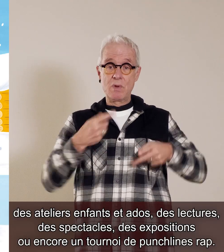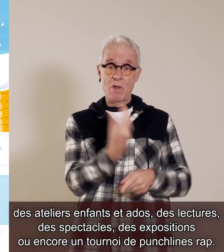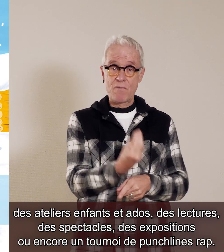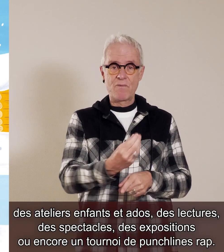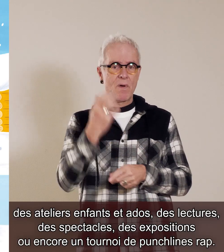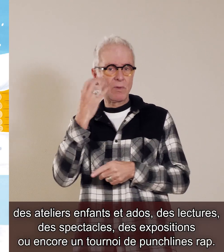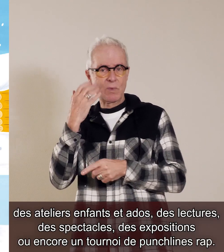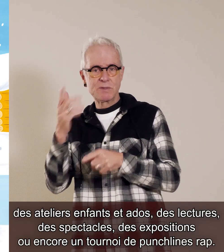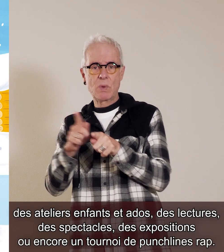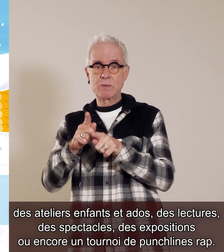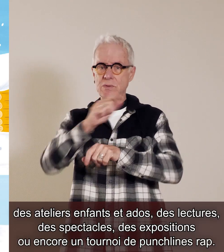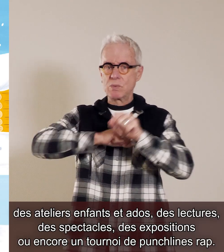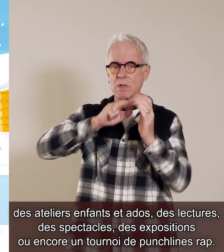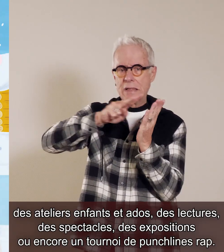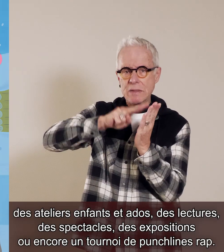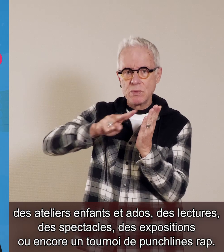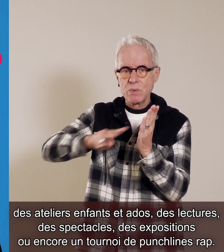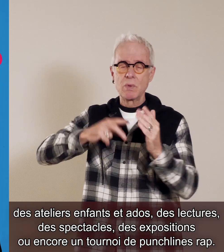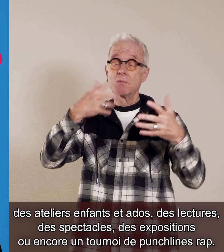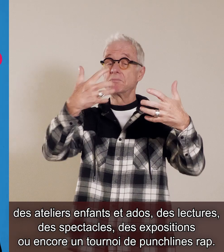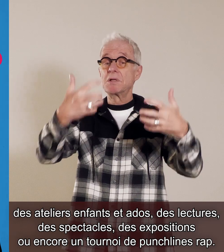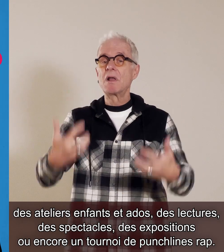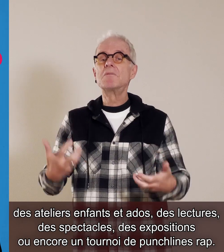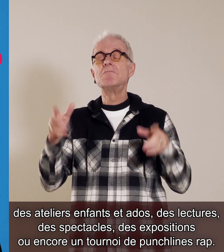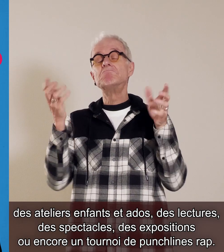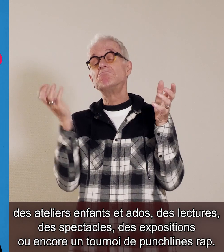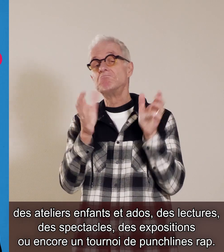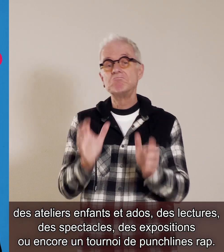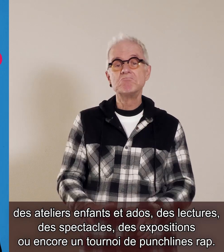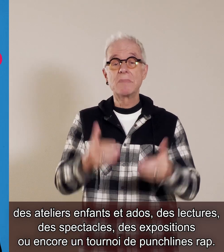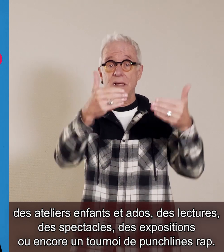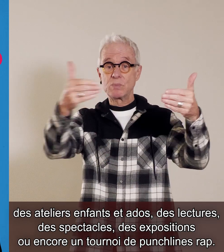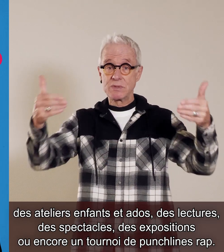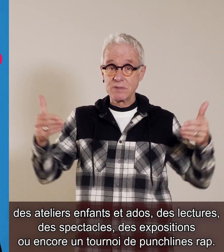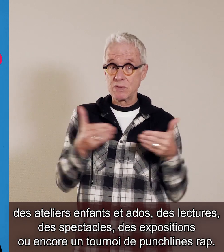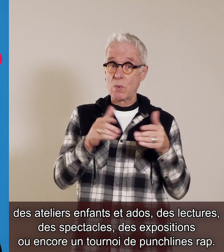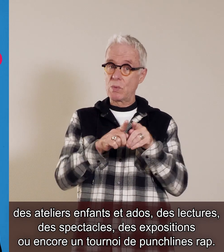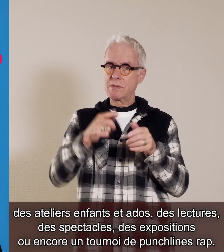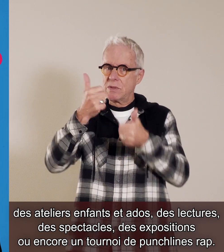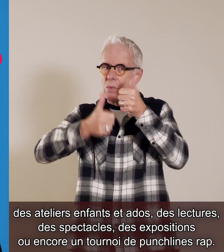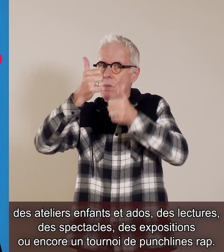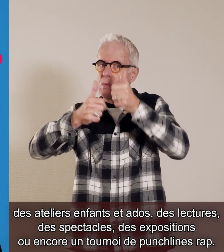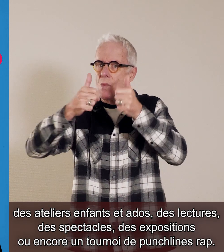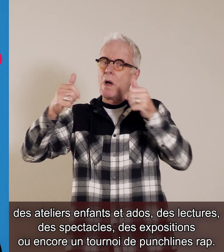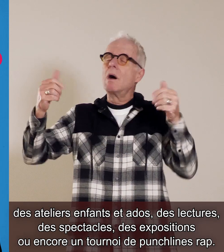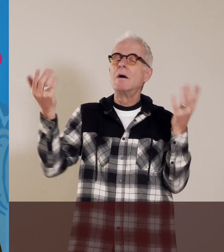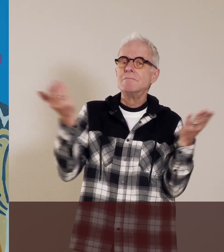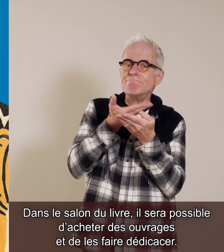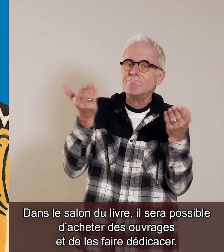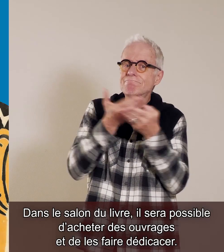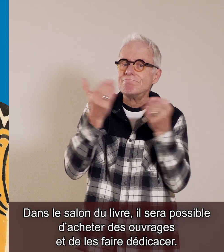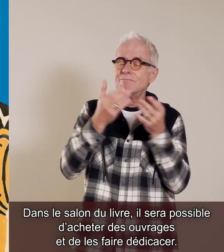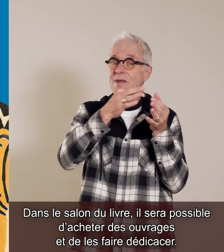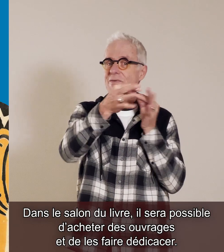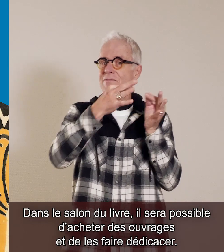et ados, des lectures, des spectacles, des expositions ou encore un tournoi de punchline.